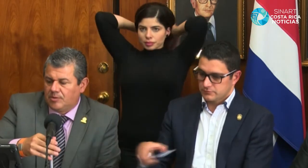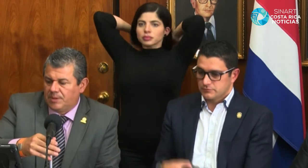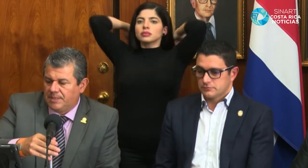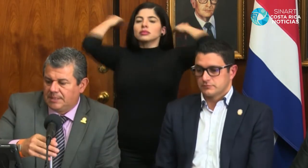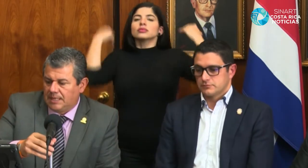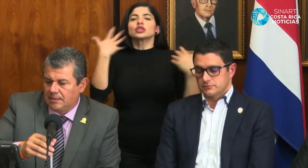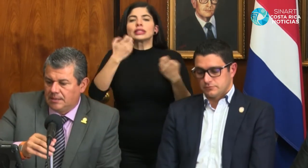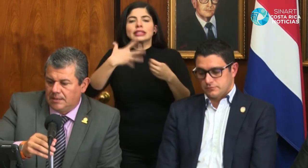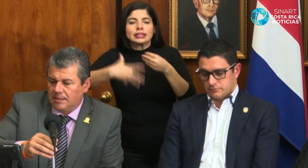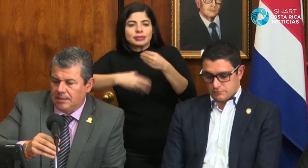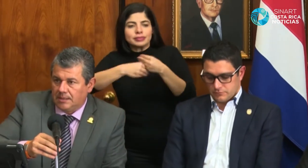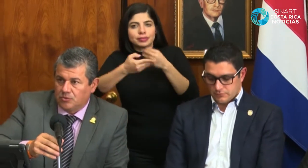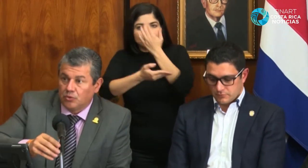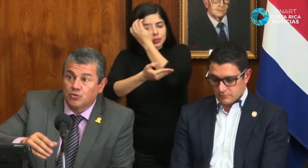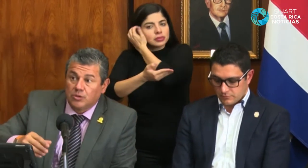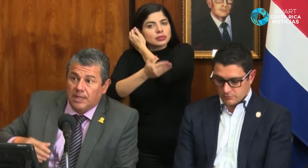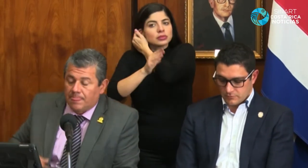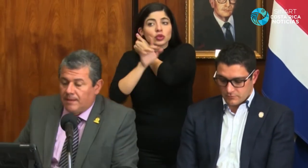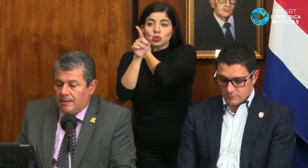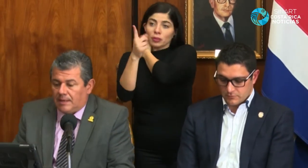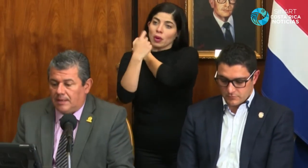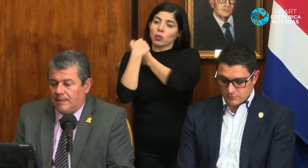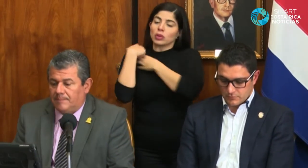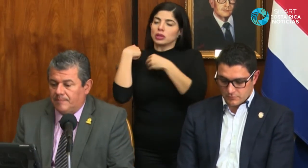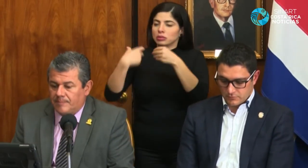Quisiera complementar su consulta